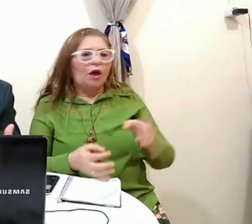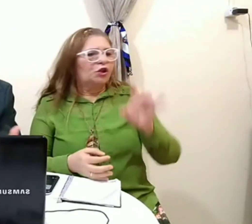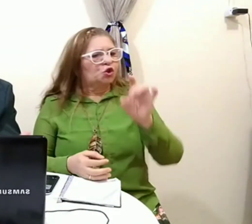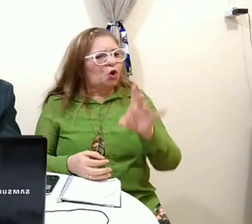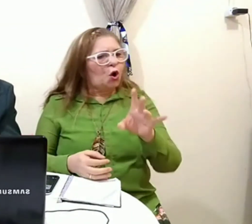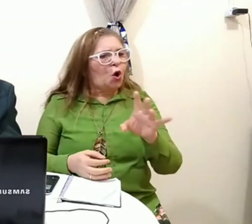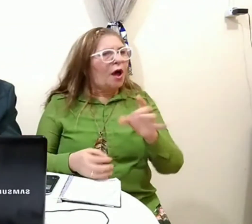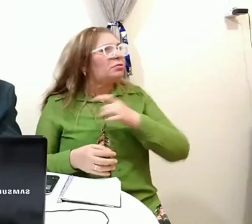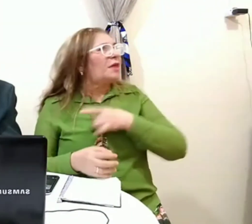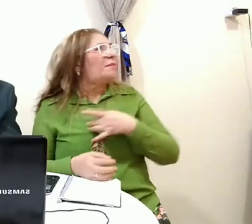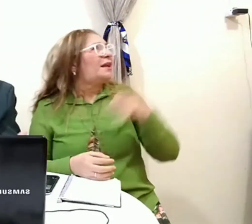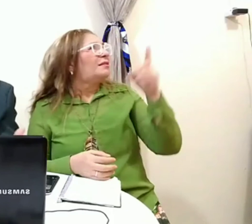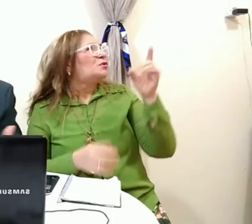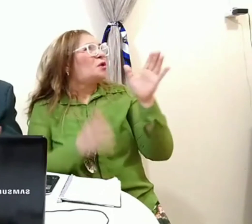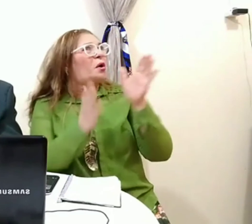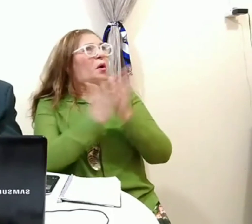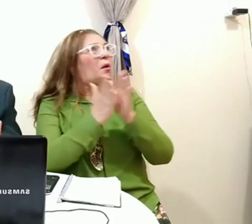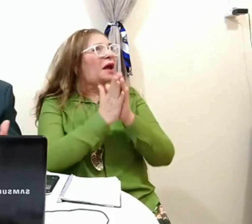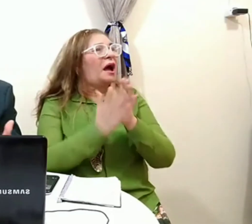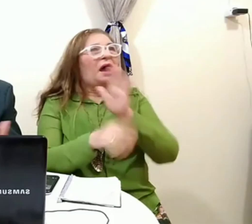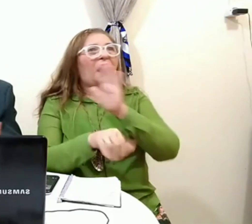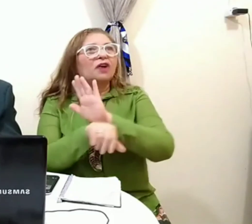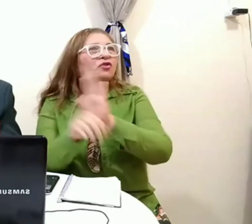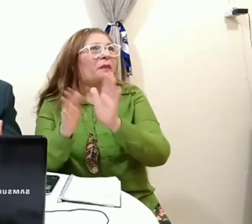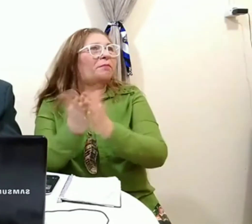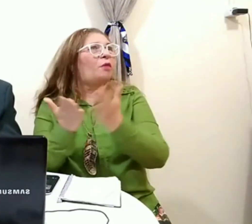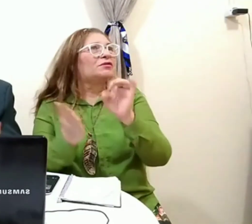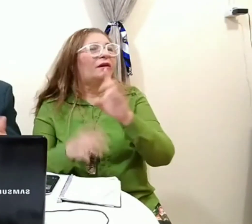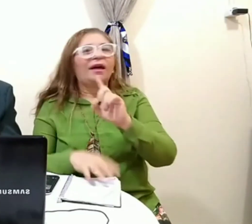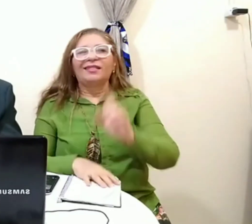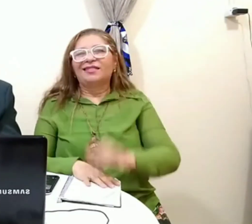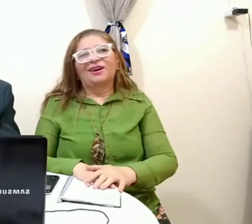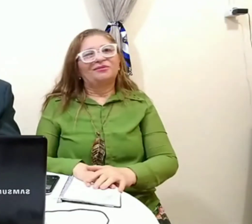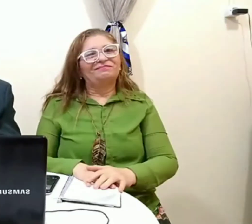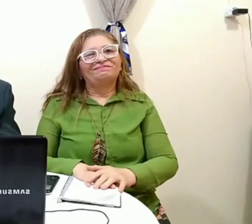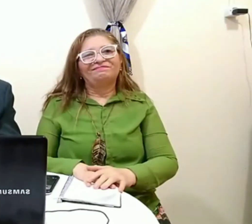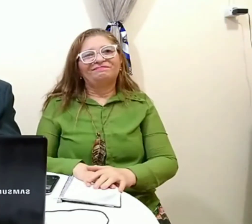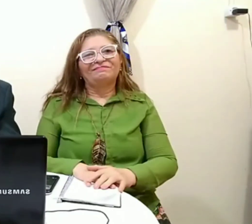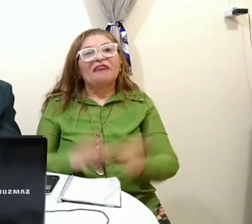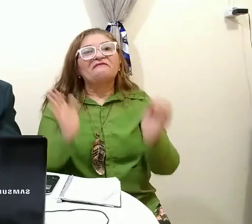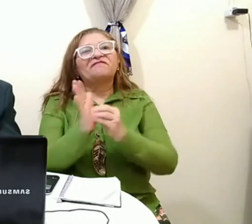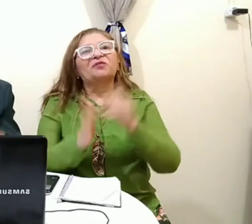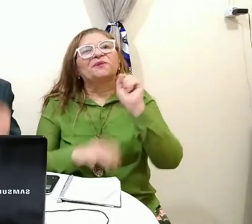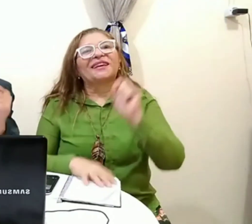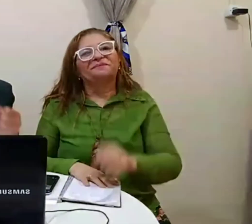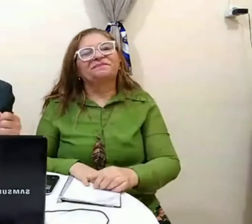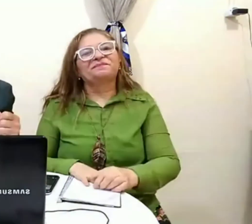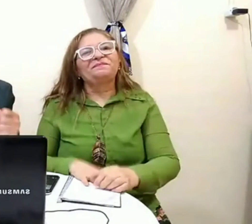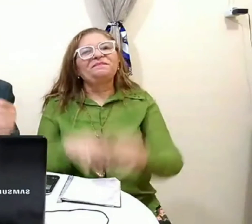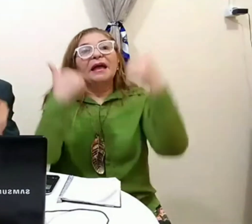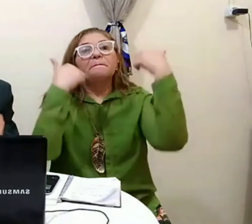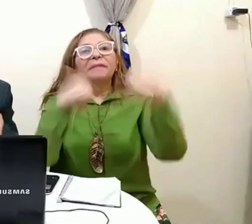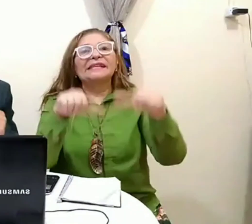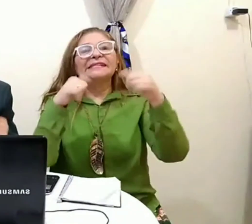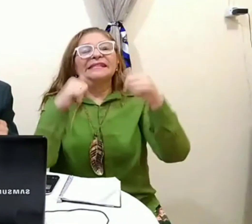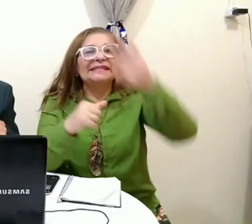e fazer orações. É necessário crer no Filho de Deus, aquele que foi até a cruz,